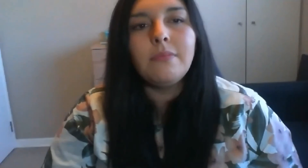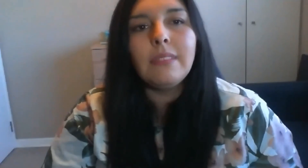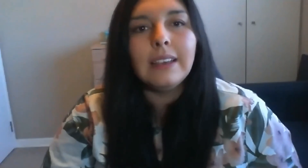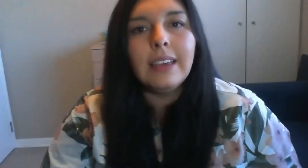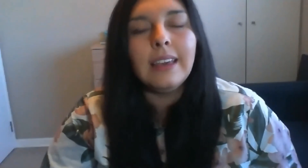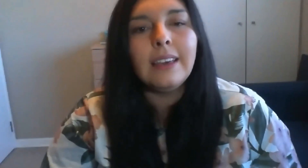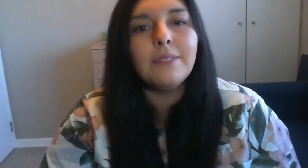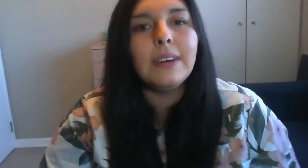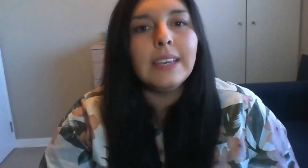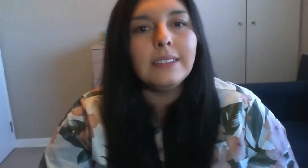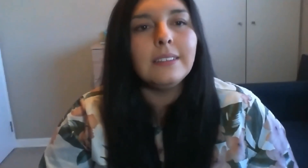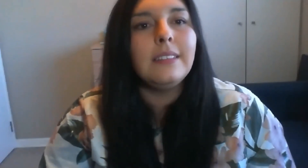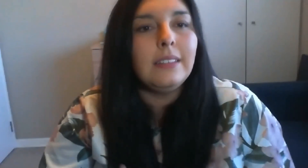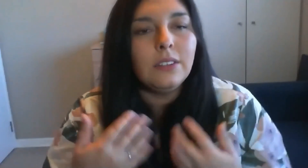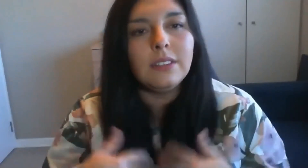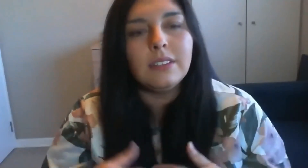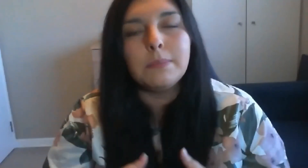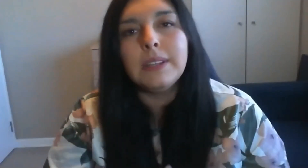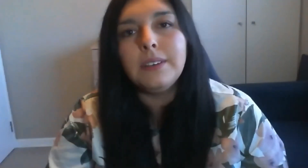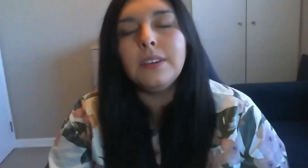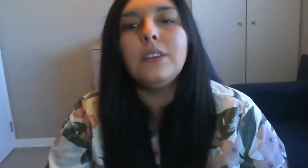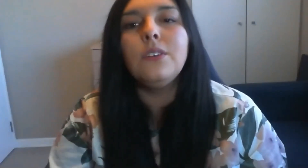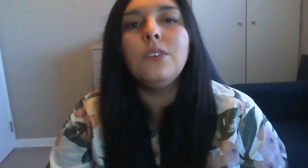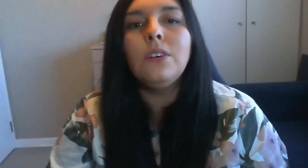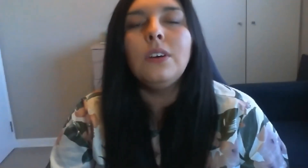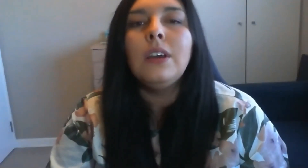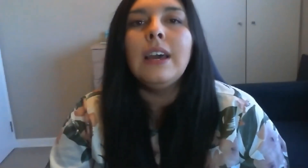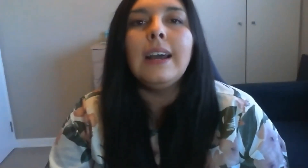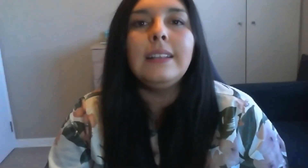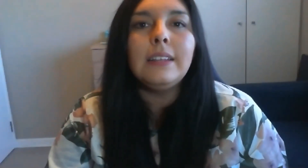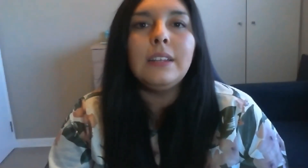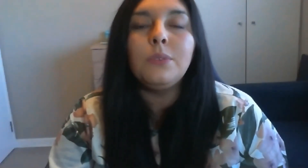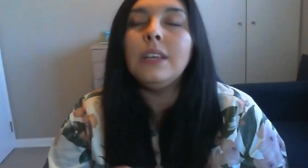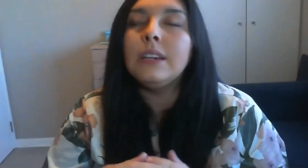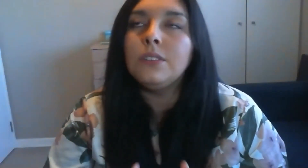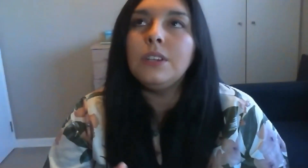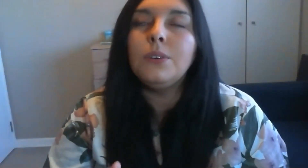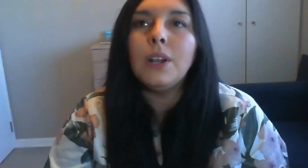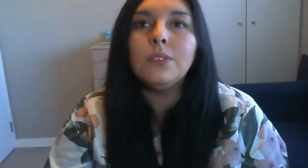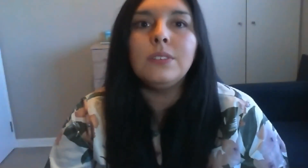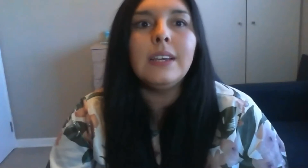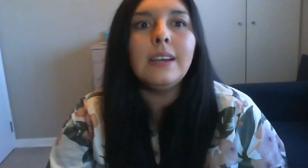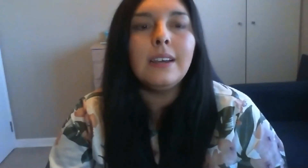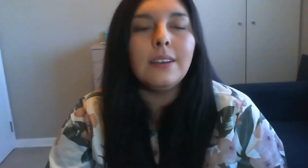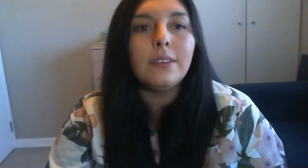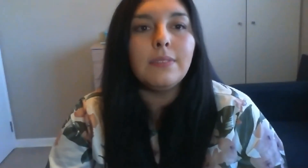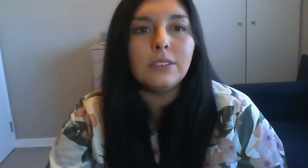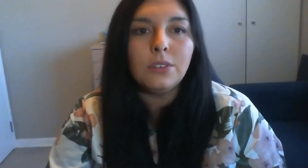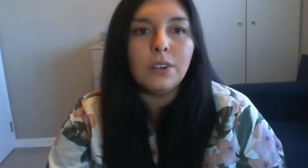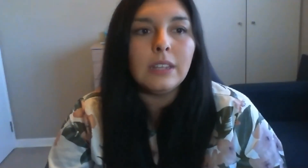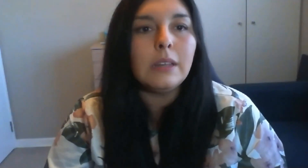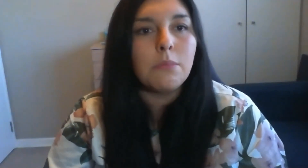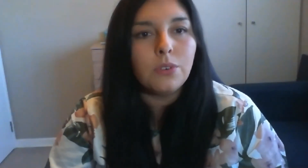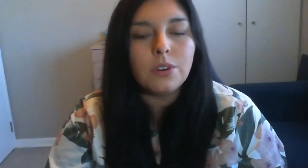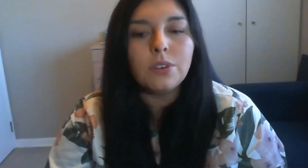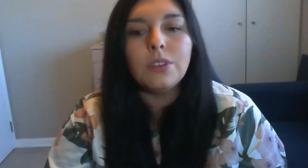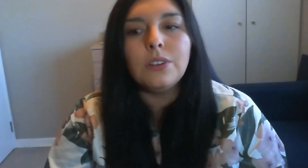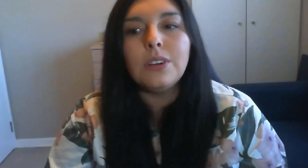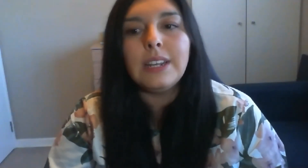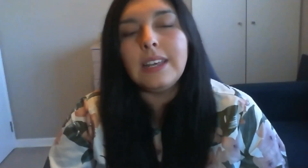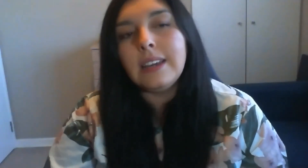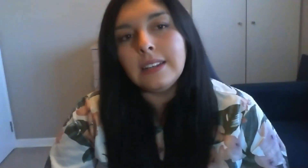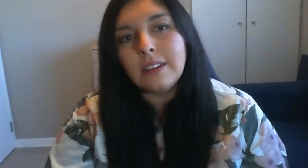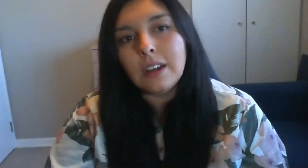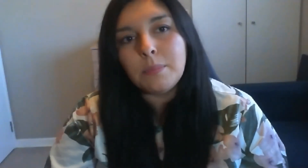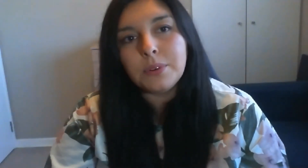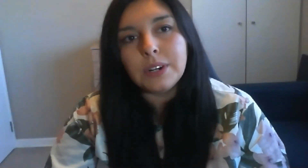que vayan sintiéndose aceptados, que no al tener un diagnóstico o algo sea factor de temor o de